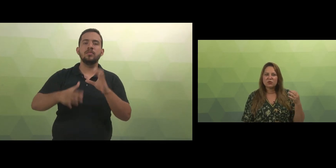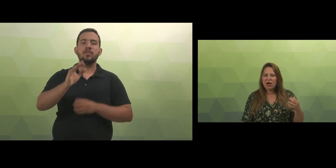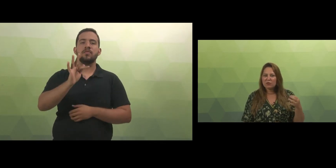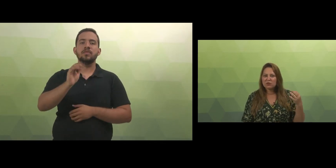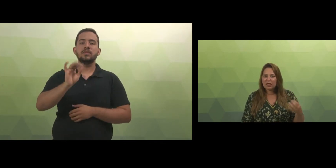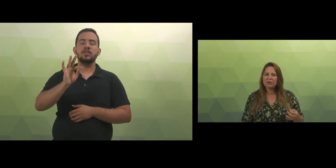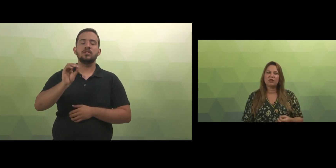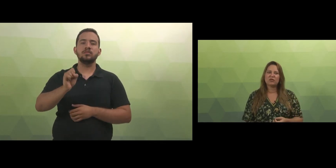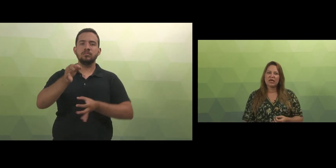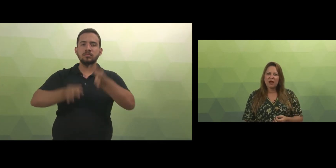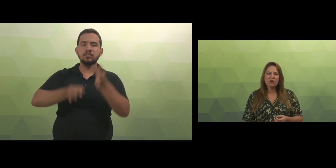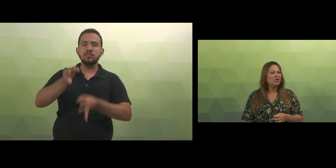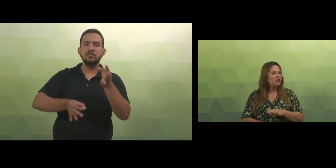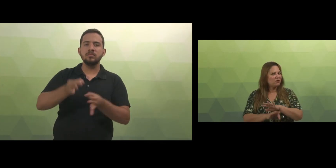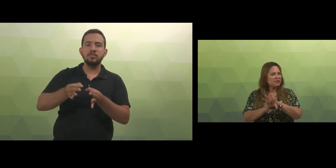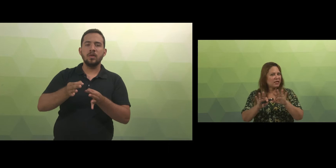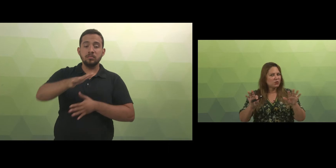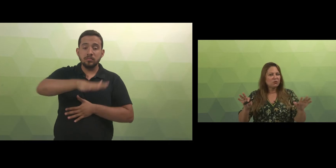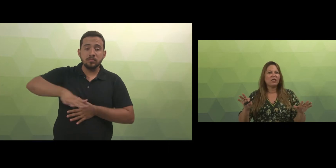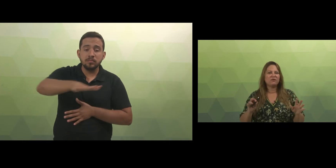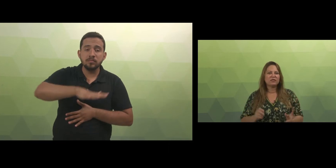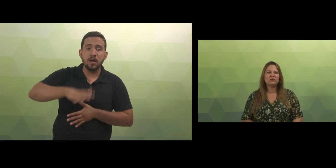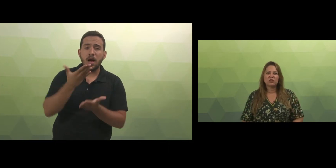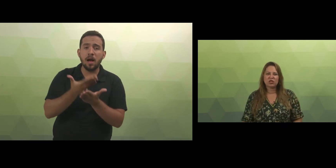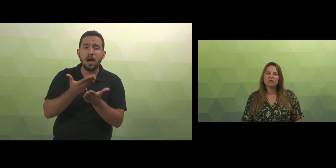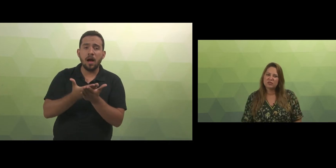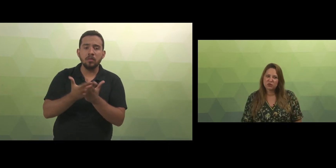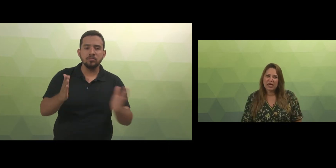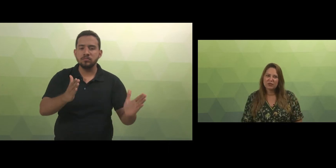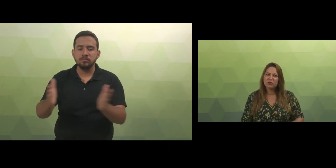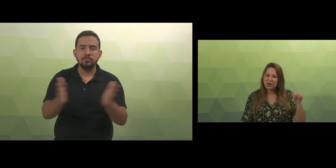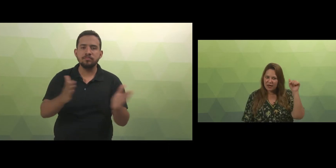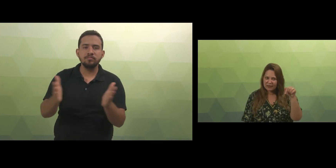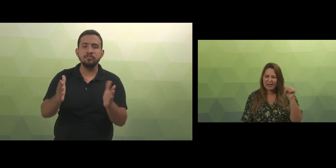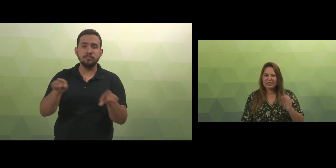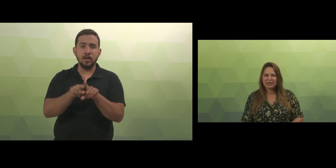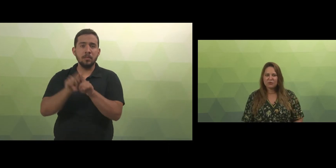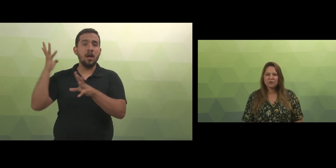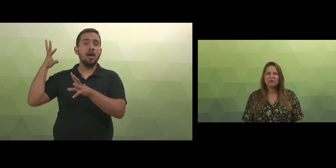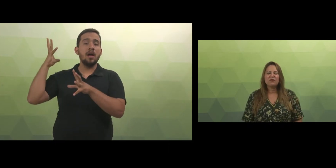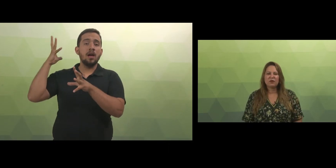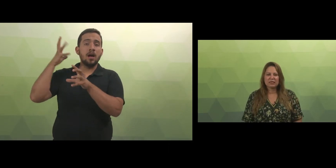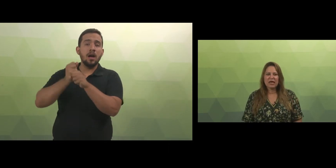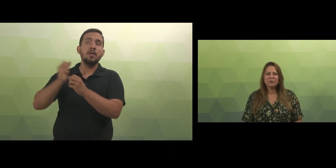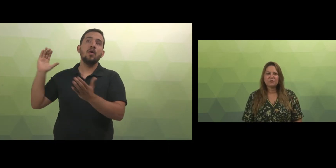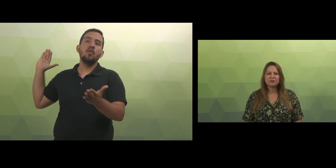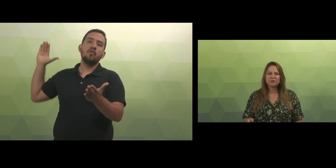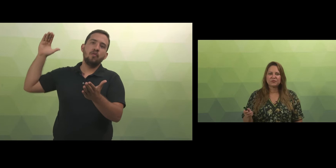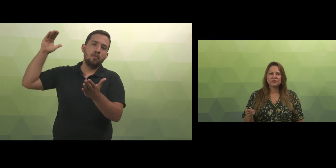para situarmos o tema da nossa aula e fazermos uma revisão do que já foi estudado até aqui. Vamos